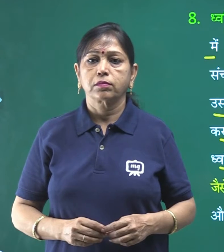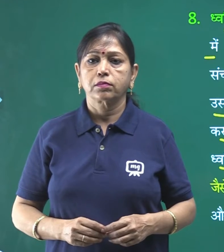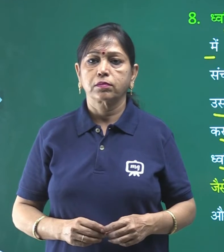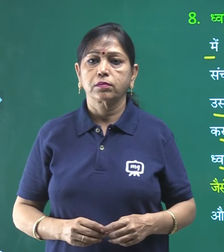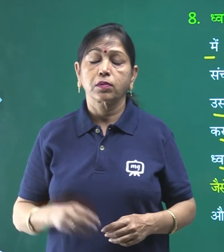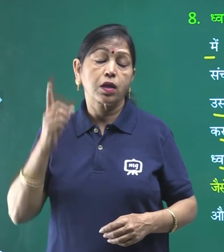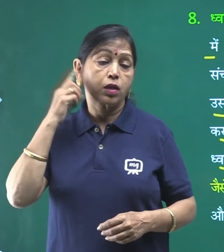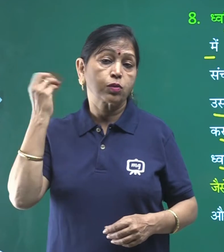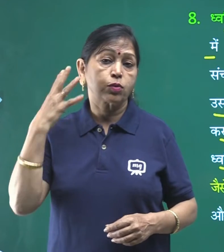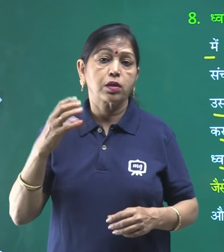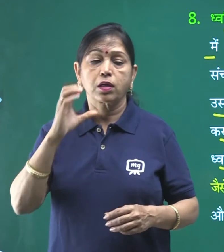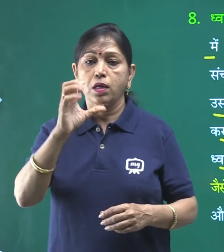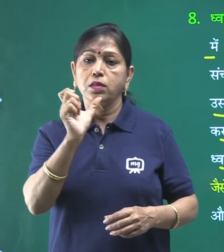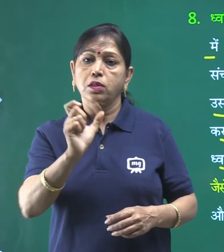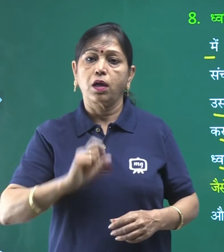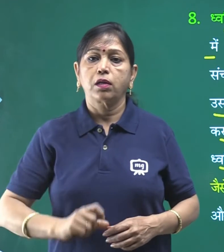ध्वनि की चाल